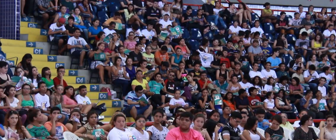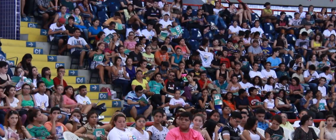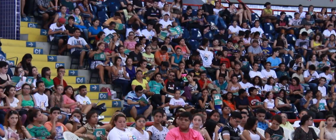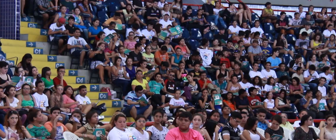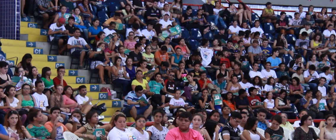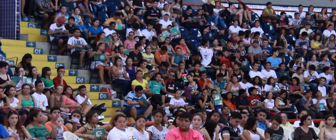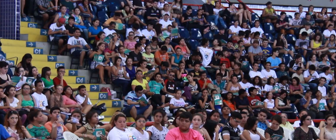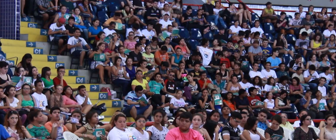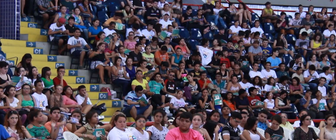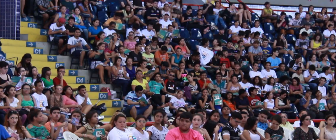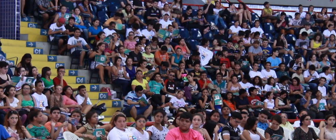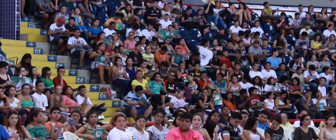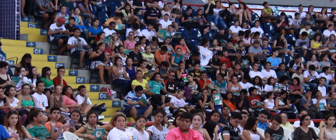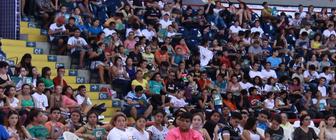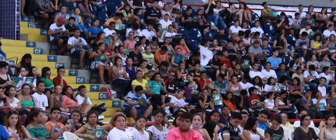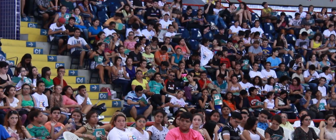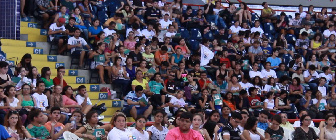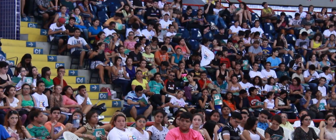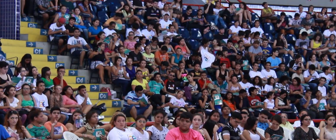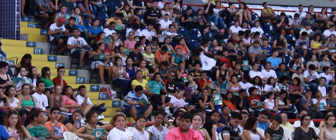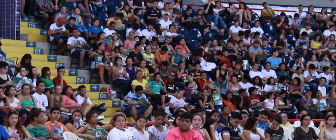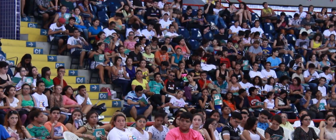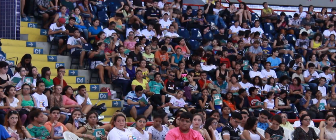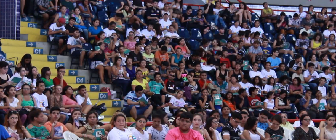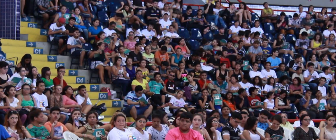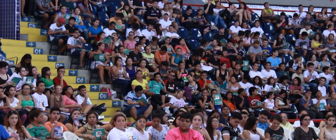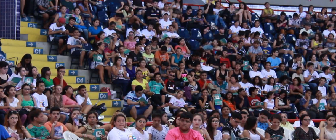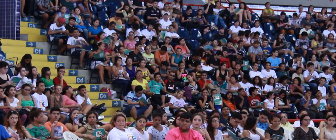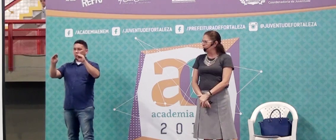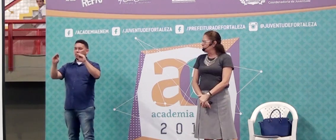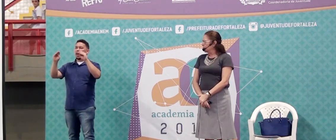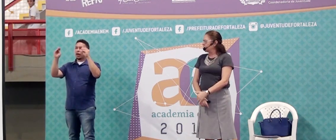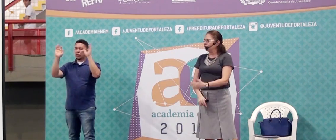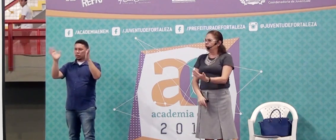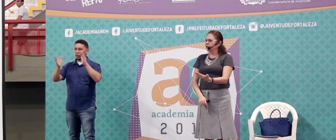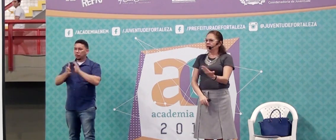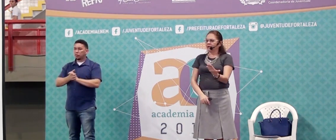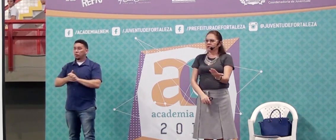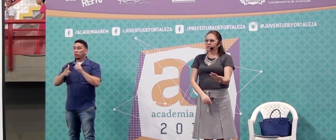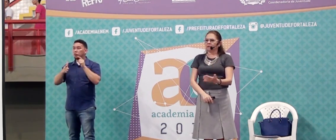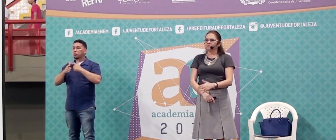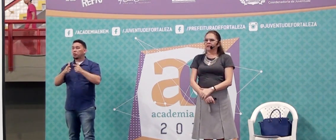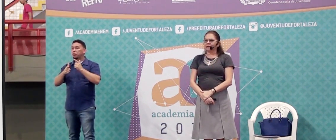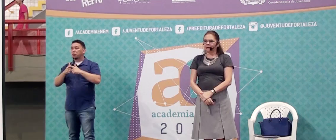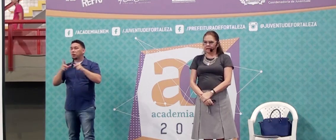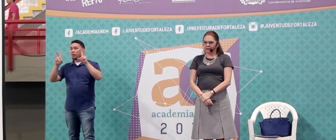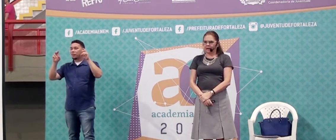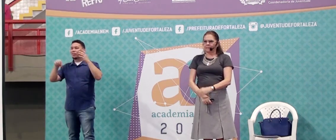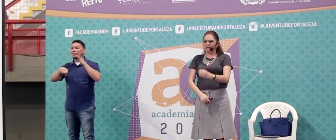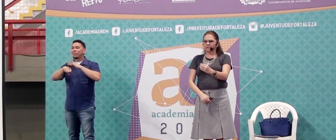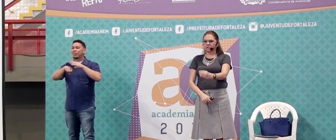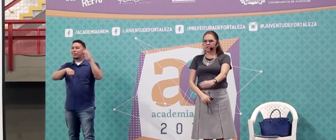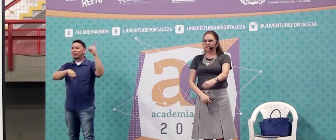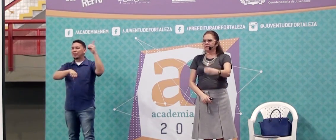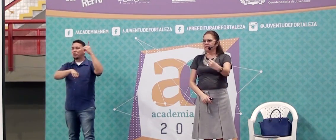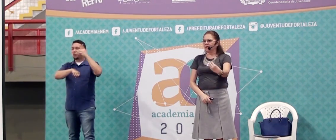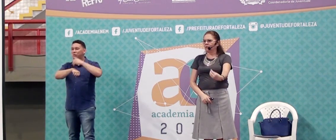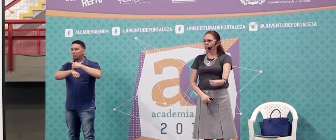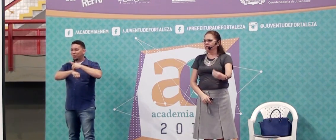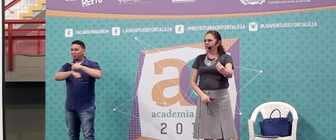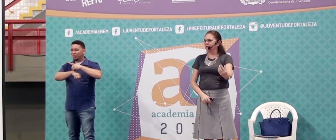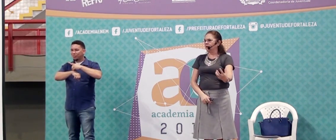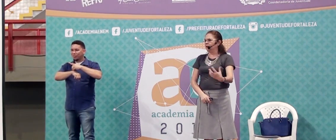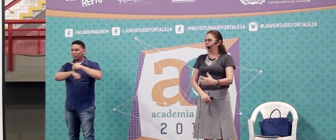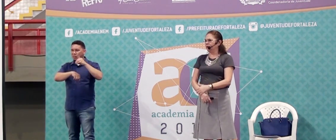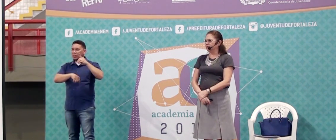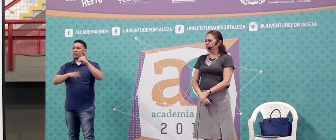me questionassem, um deles eu já botei no primeiro volume, que foi a questão da dengue, a persistência da